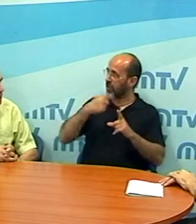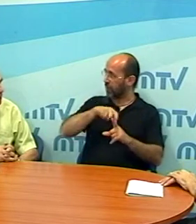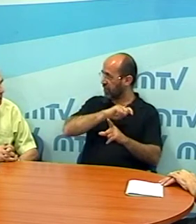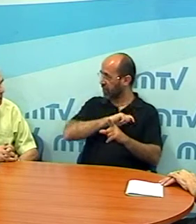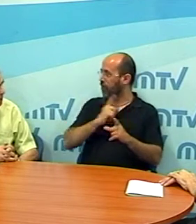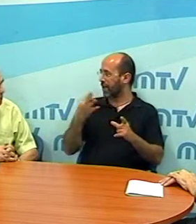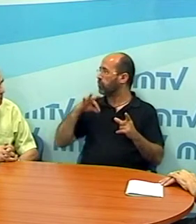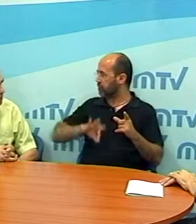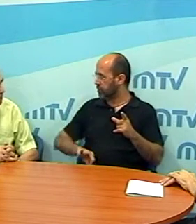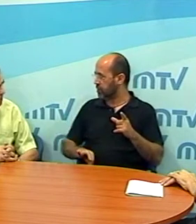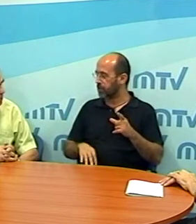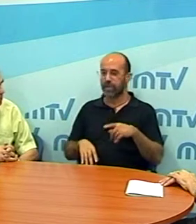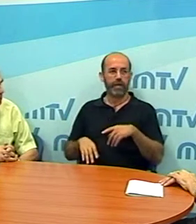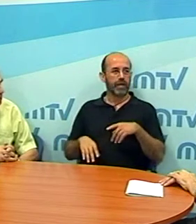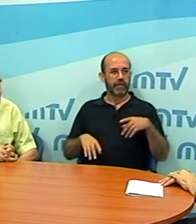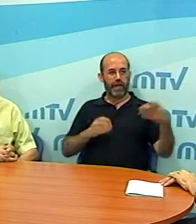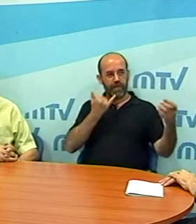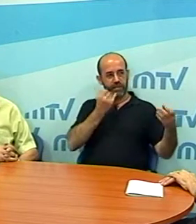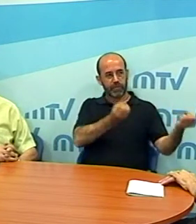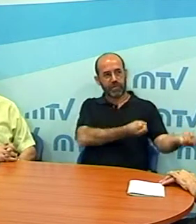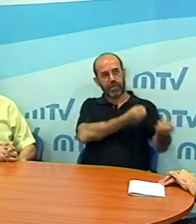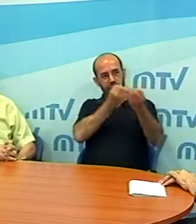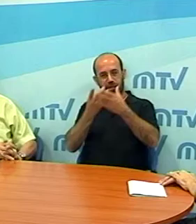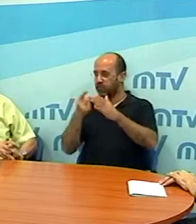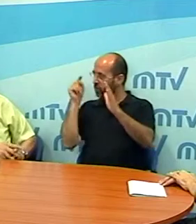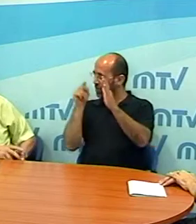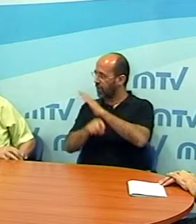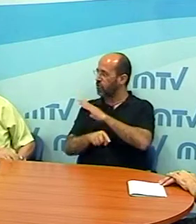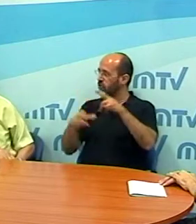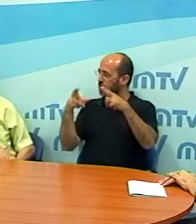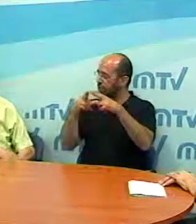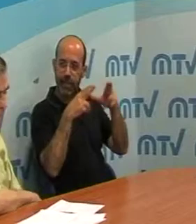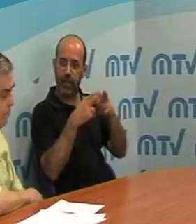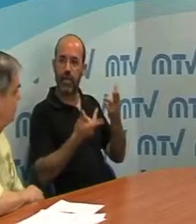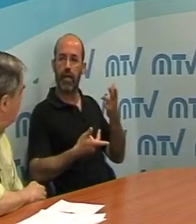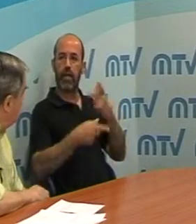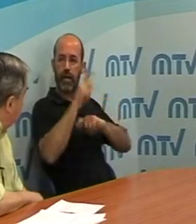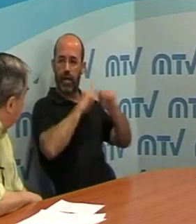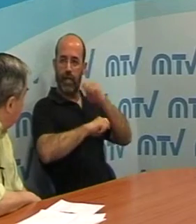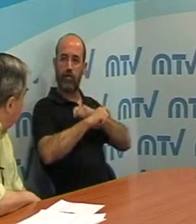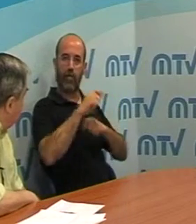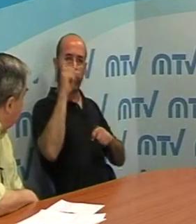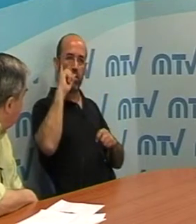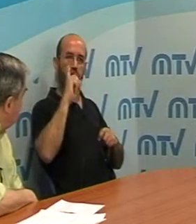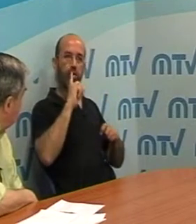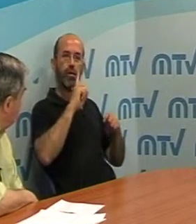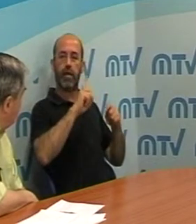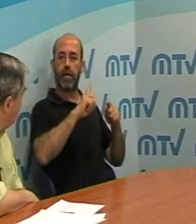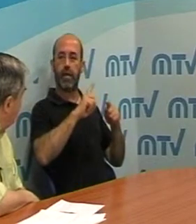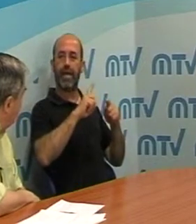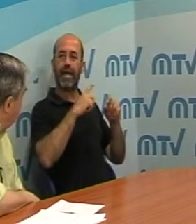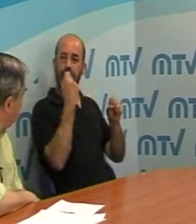nivel nacional, lo que es la profesión, ¿no? Entonces, Ángel sí te podría contar en profundidad los socios que tiene, la asociación de